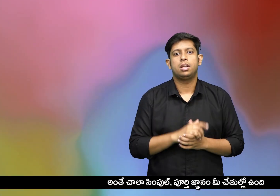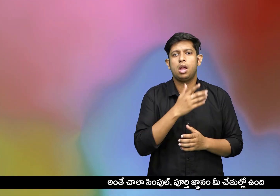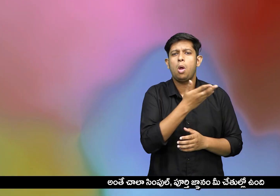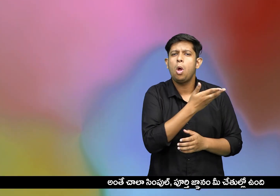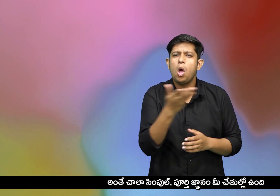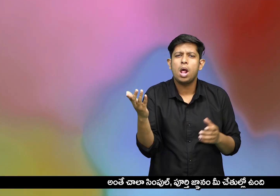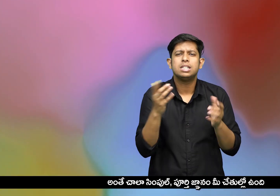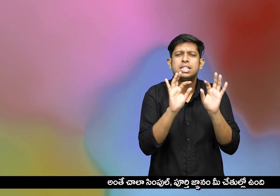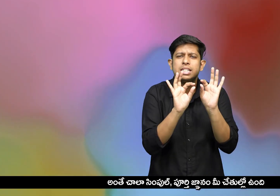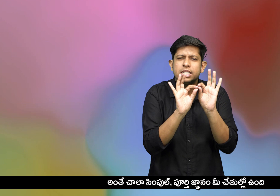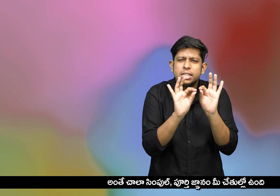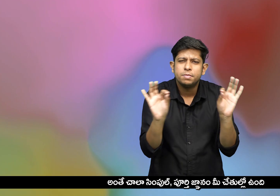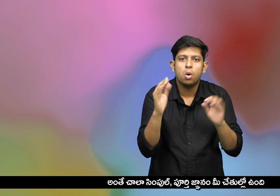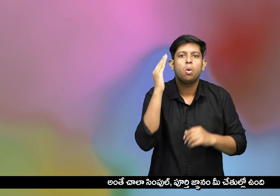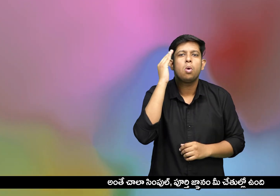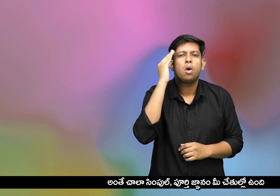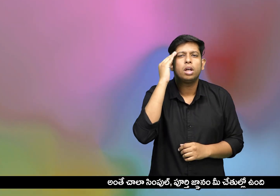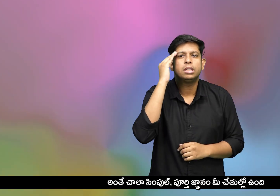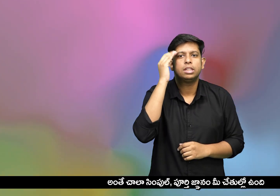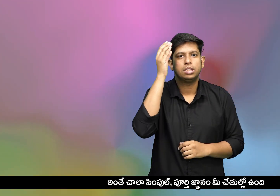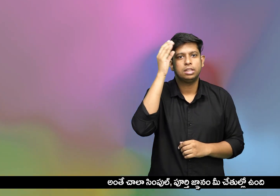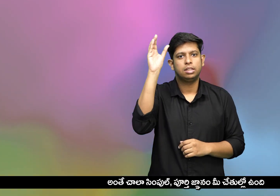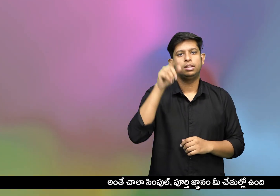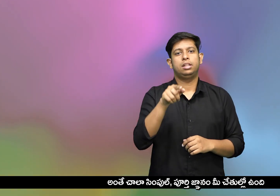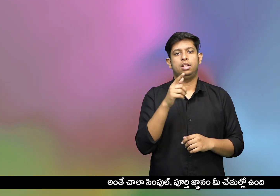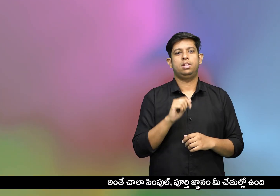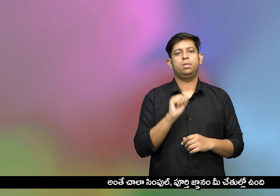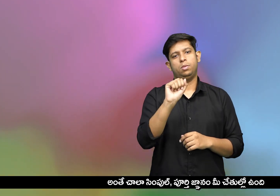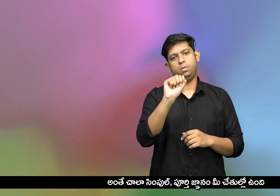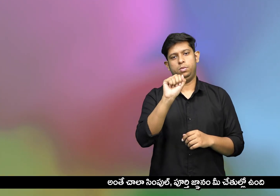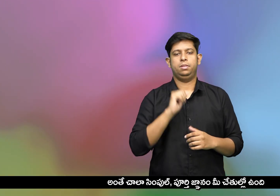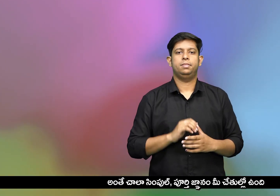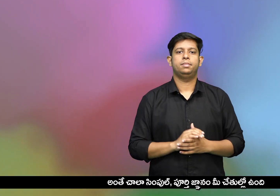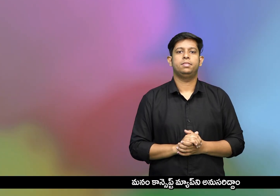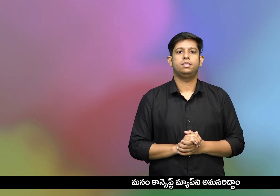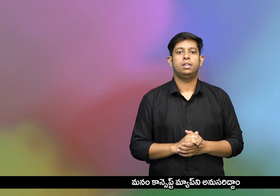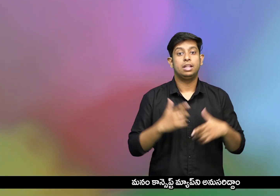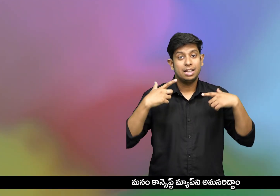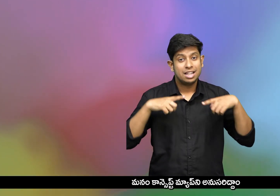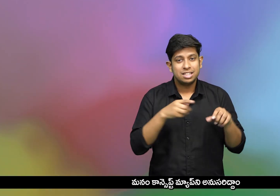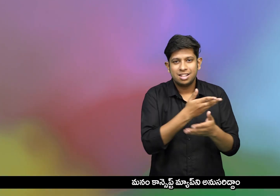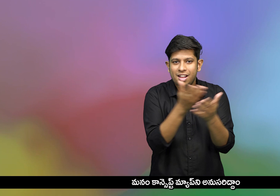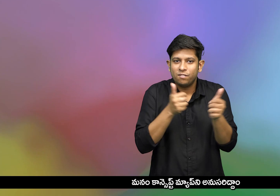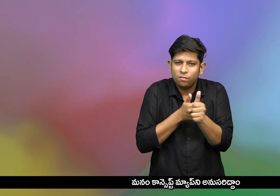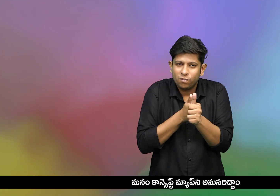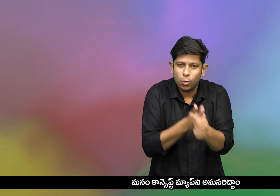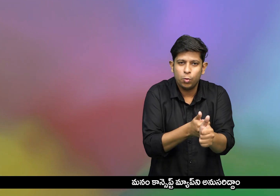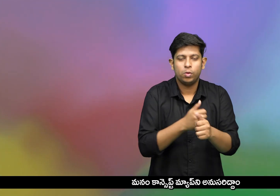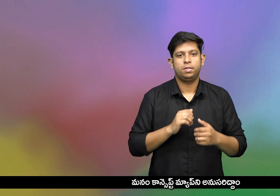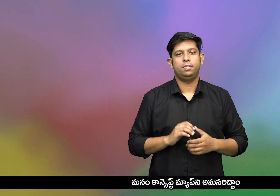అంతే, చాలా సింపుల్. పూర్తి జ్ఞానం మీ చేతుల్లో ఉంది. మనం కాన్సెప్ట్ మ్యాప్ని